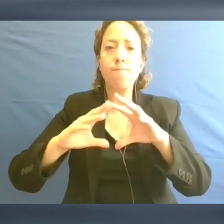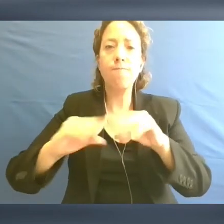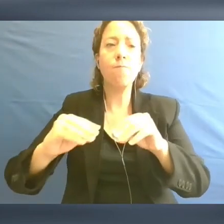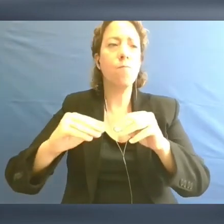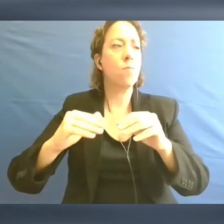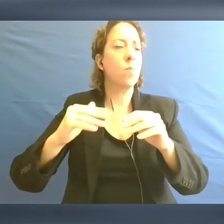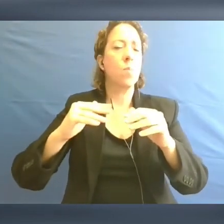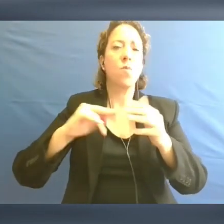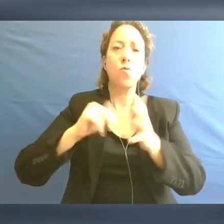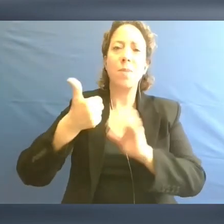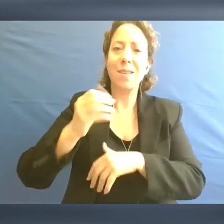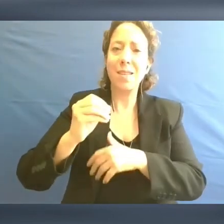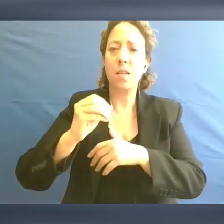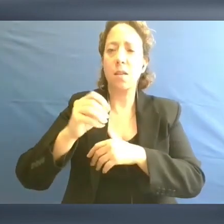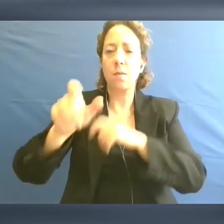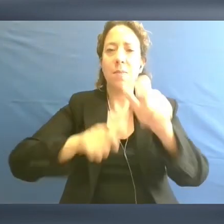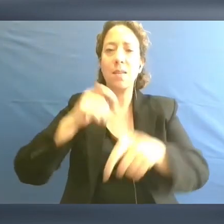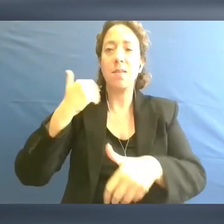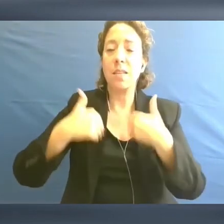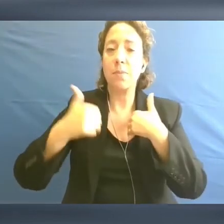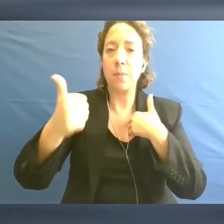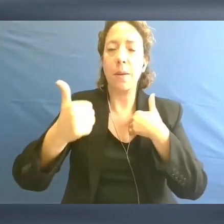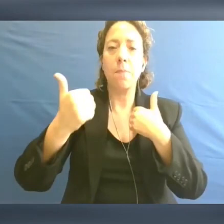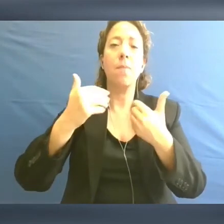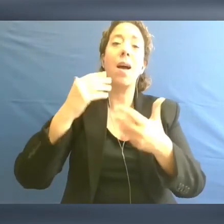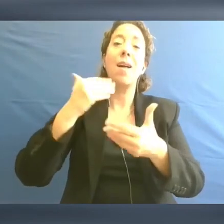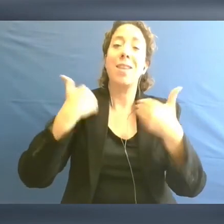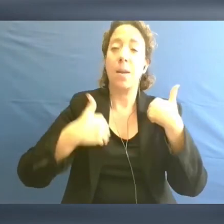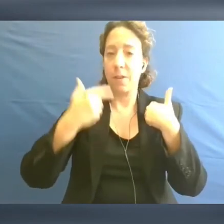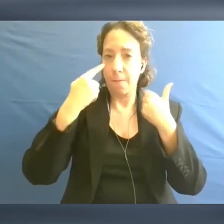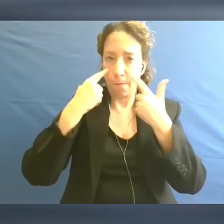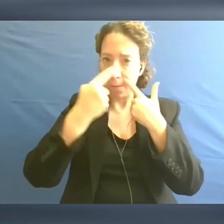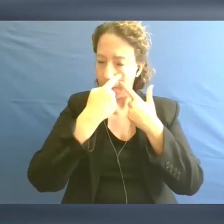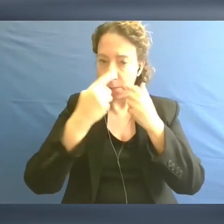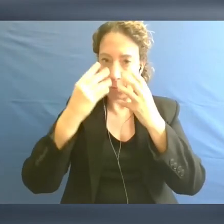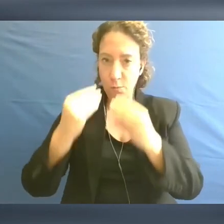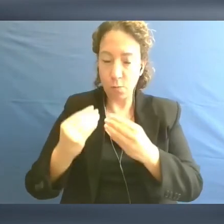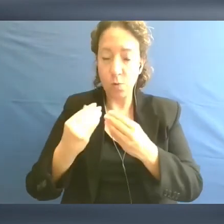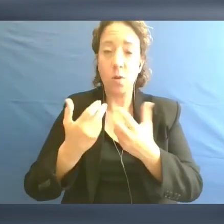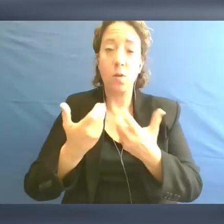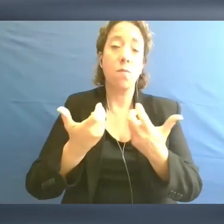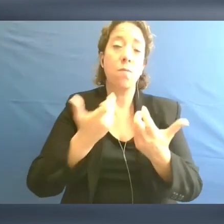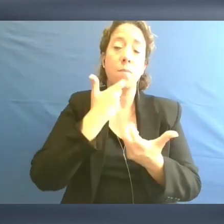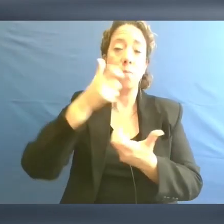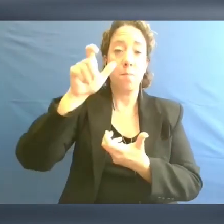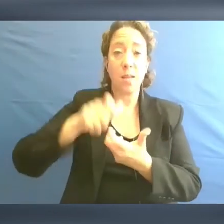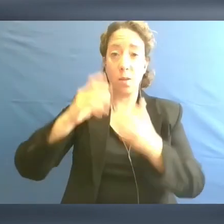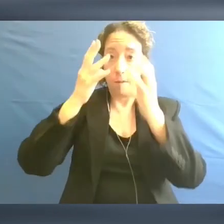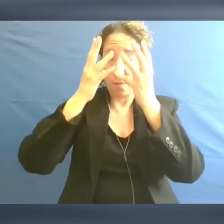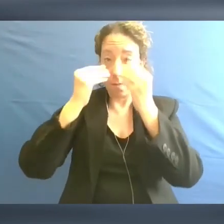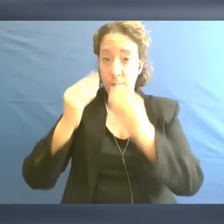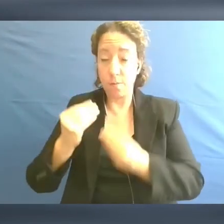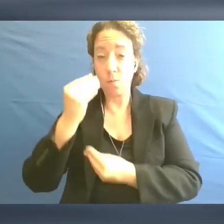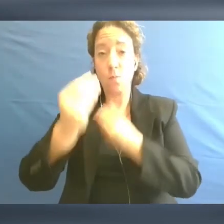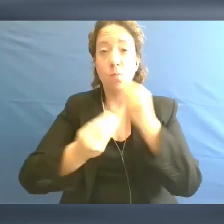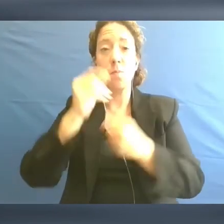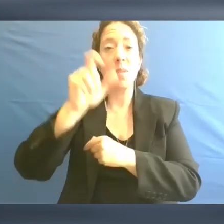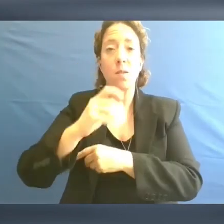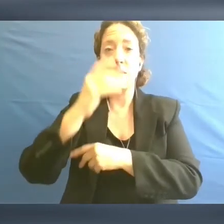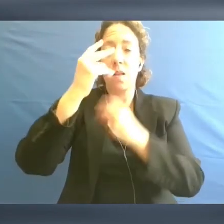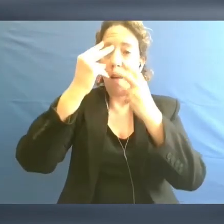numériques par les personnes handicapées de la vue, qu'il s'agisse de personnes malvoyantes ou de personnes